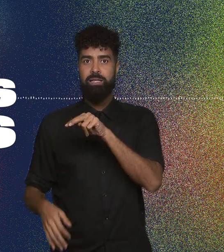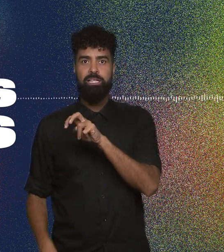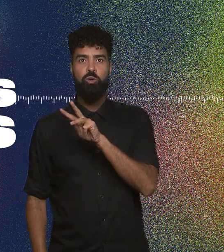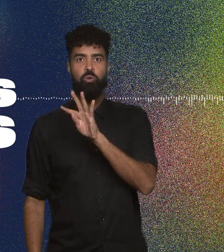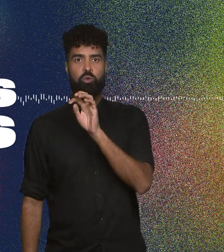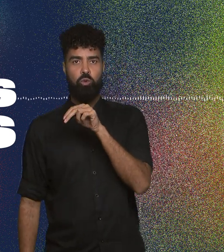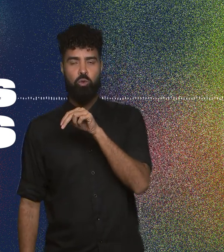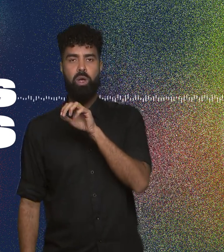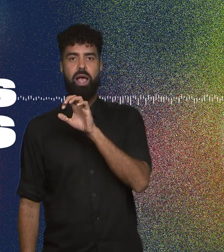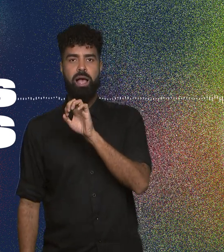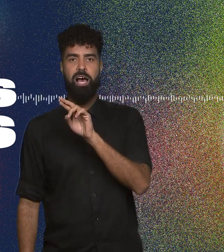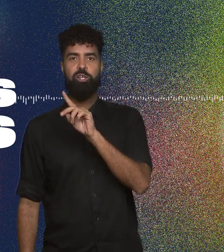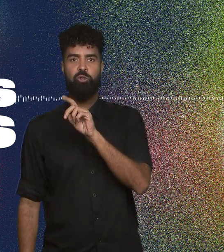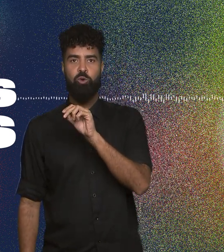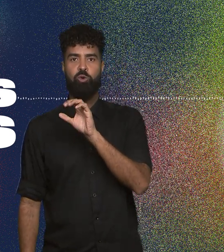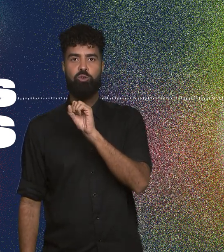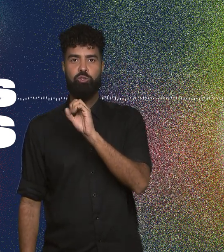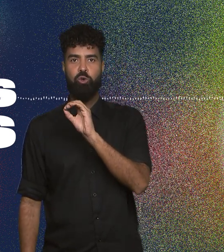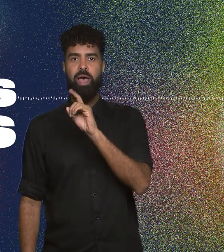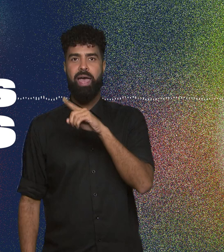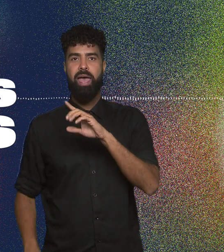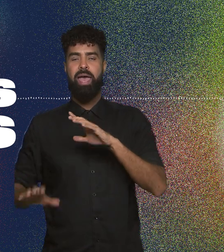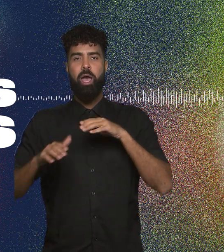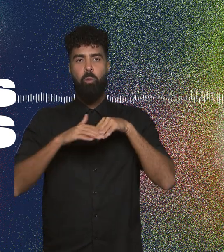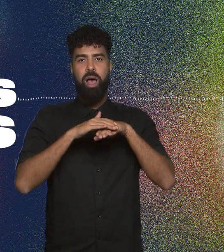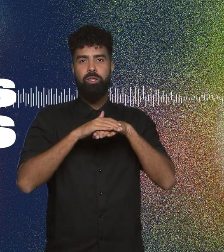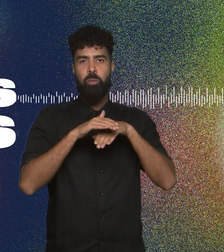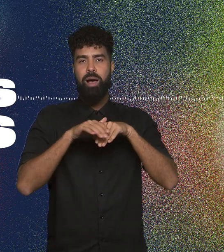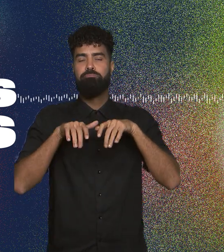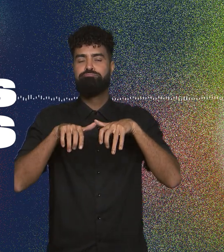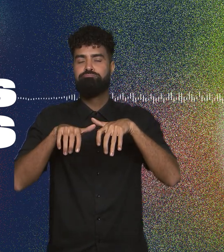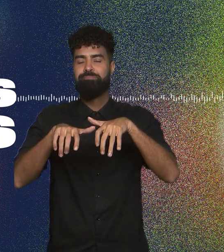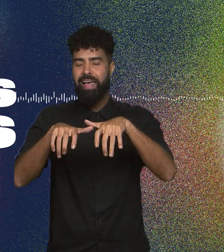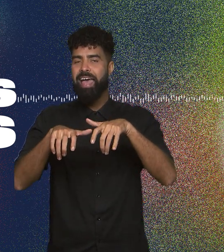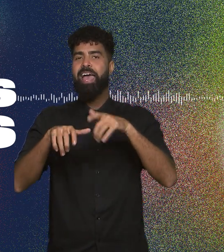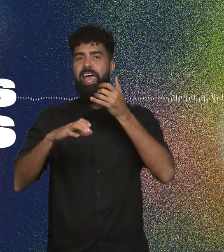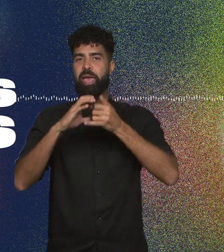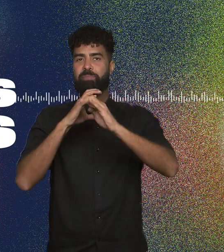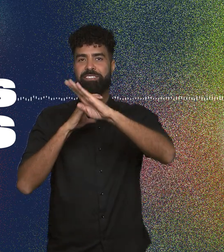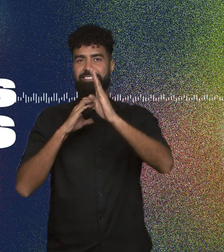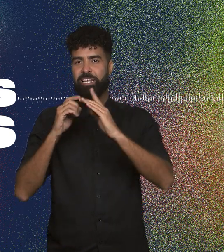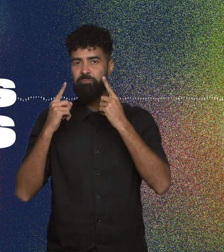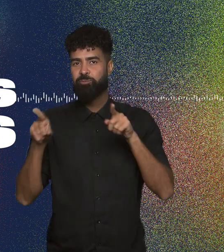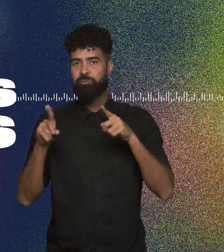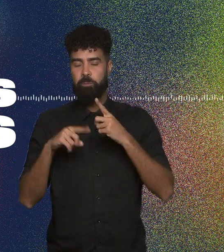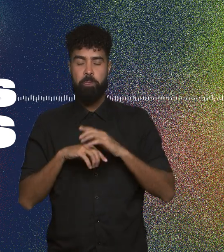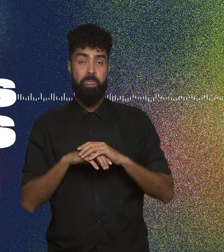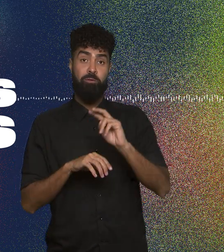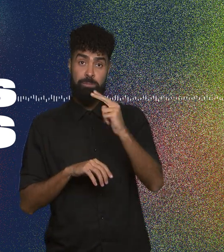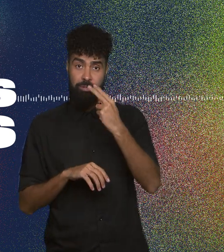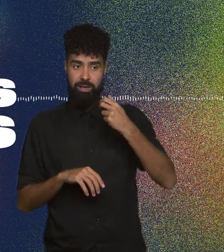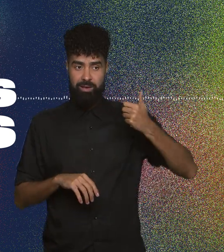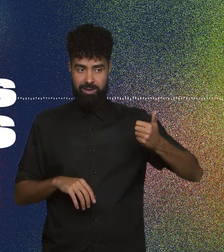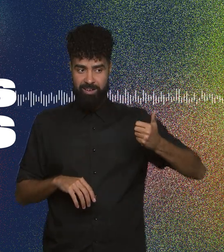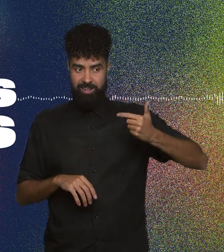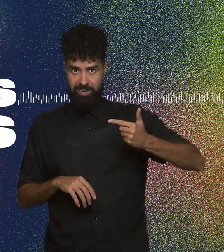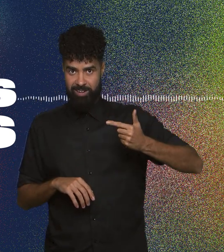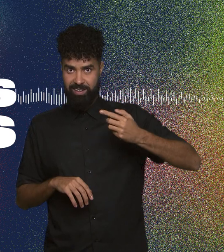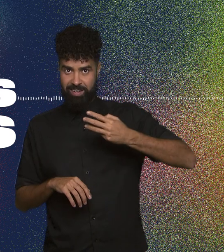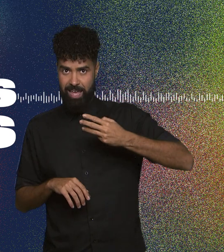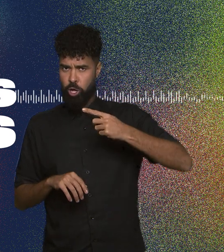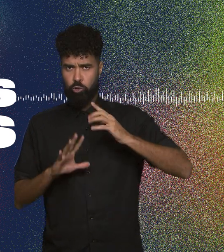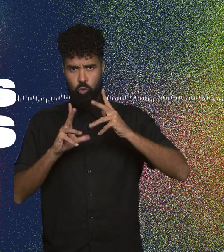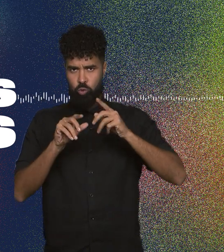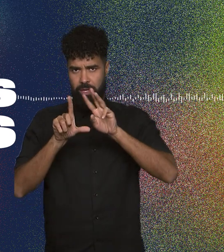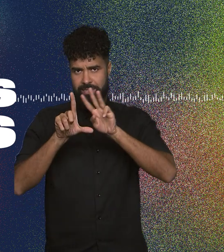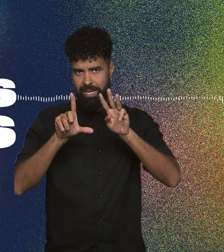Cardoso para o banco de trilhas da EBC. Você pode ouvir os outros episódios do Crianças Sabidas aqui no